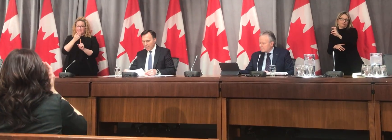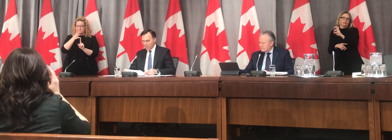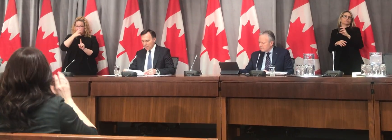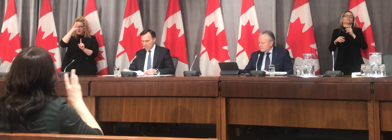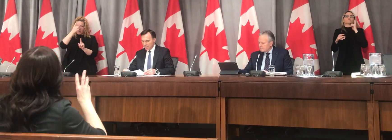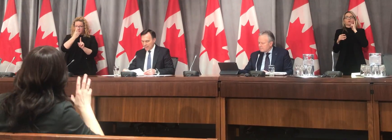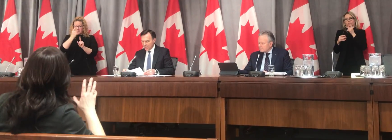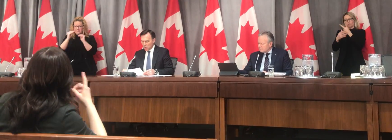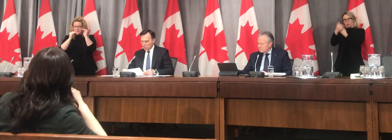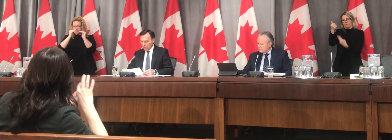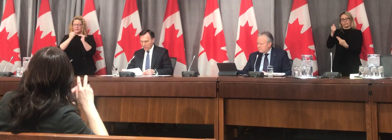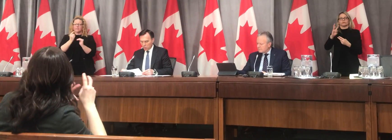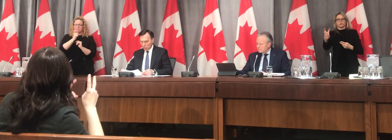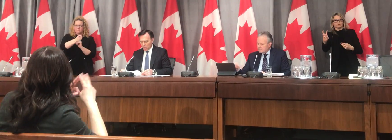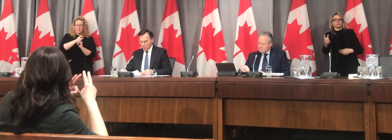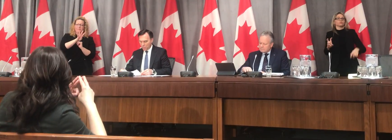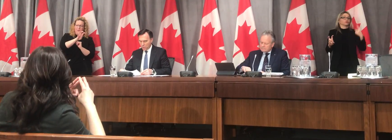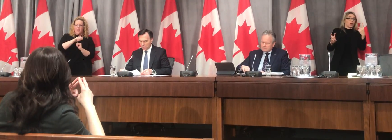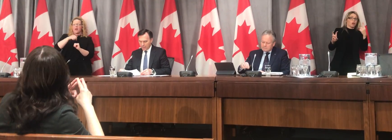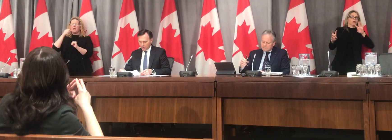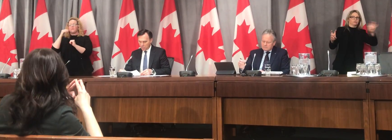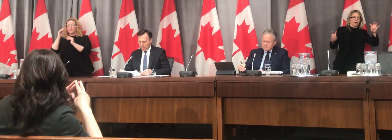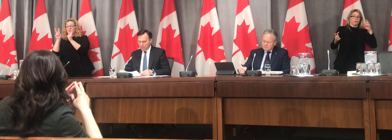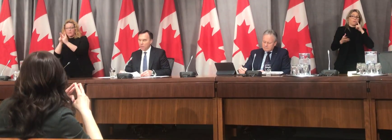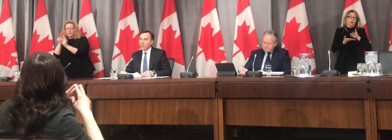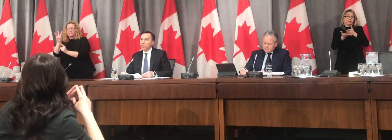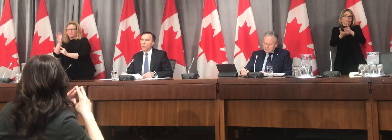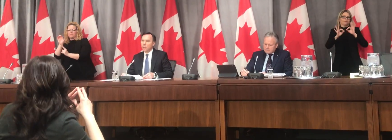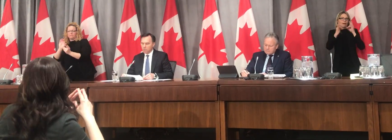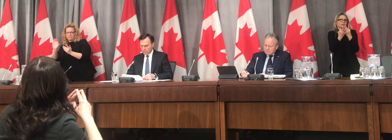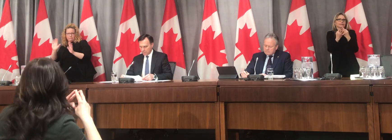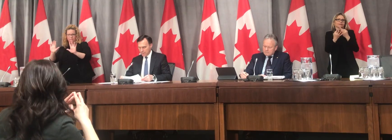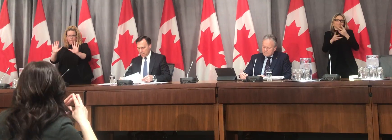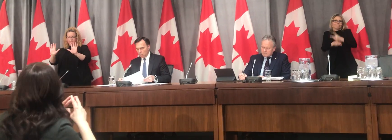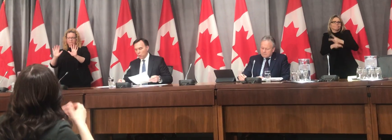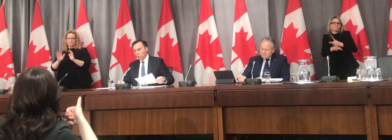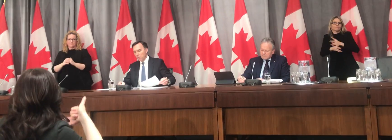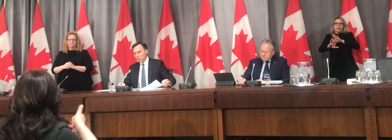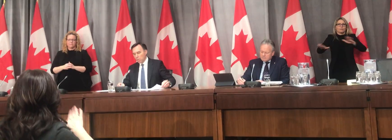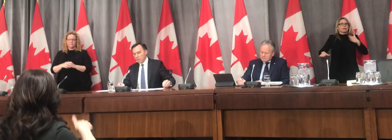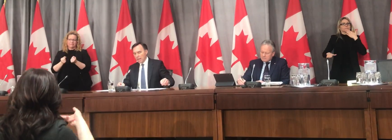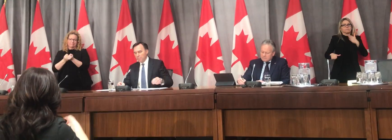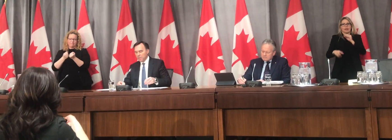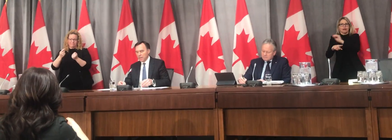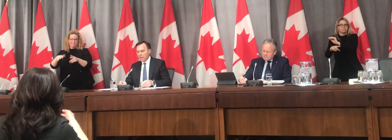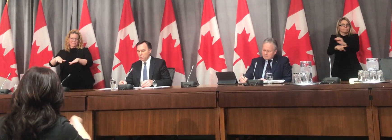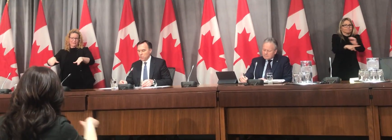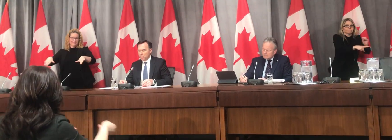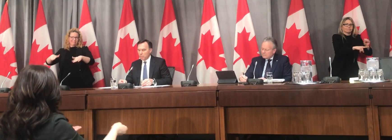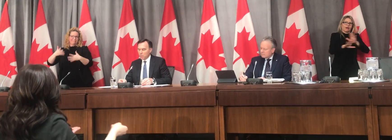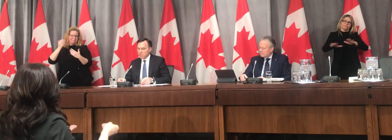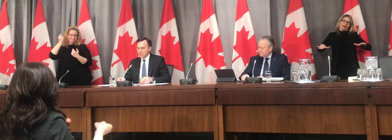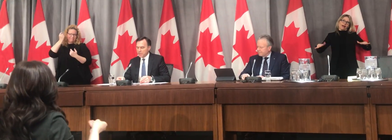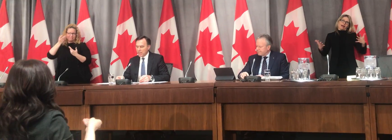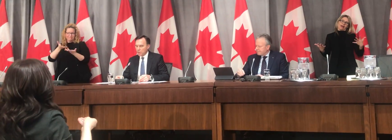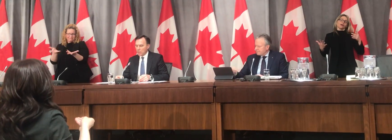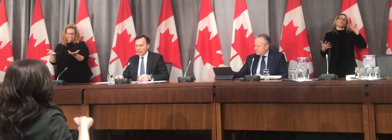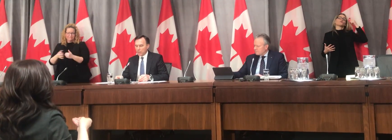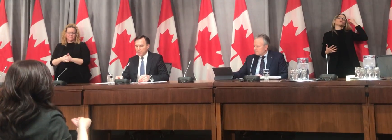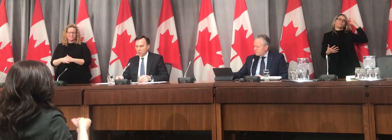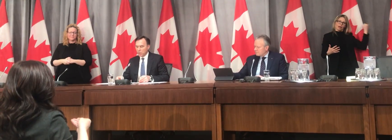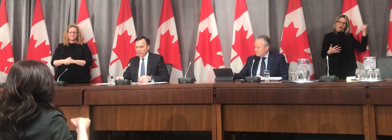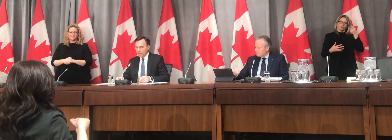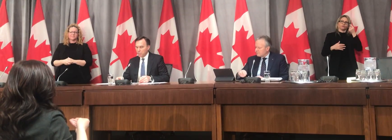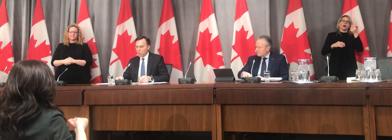pour aider les familles à s'occuper de leurs enfants et de bien les nourrir, le gouvernement émettra un supplément spécial